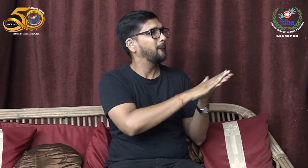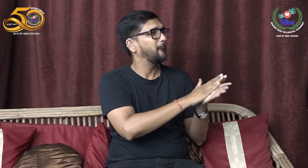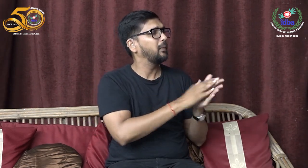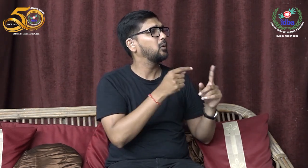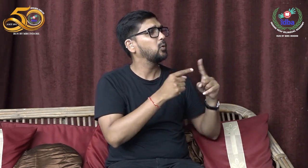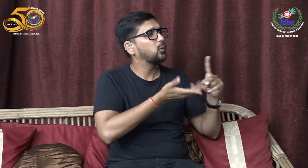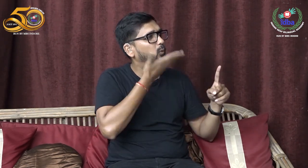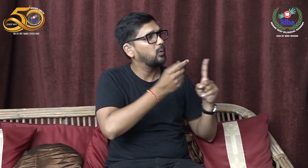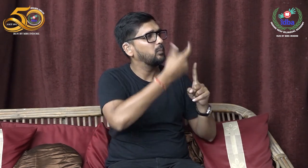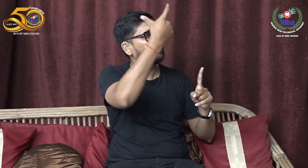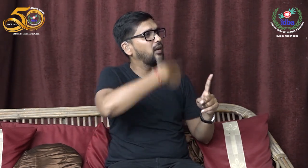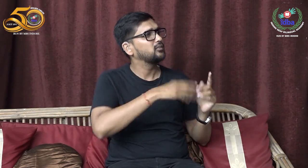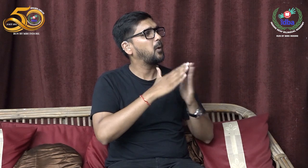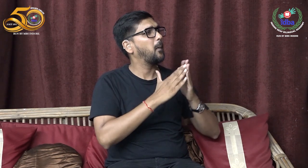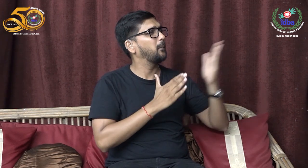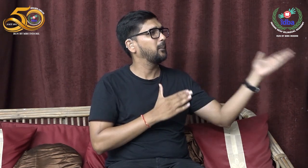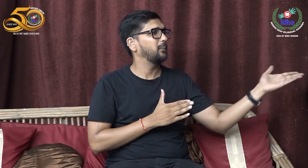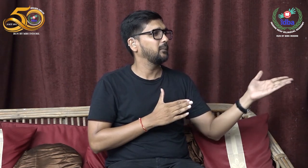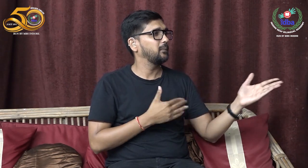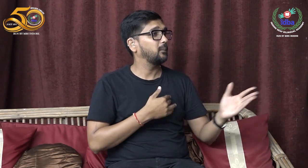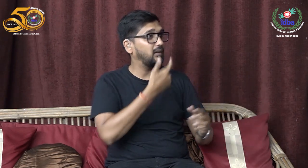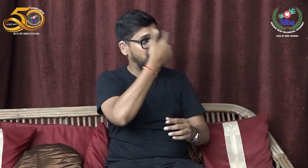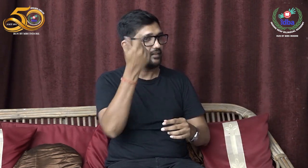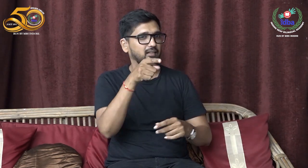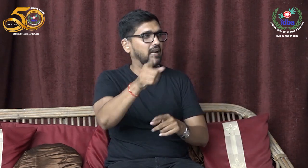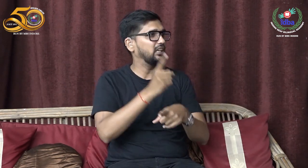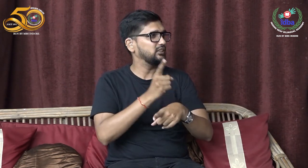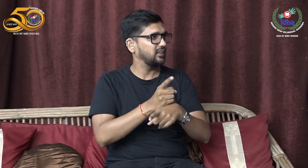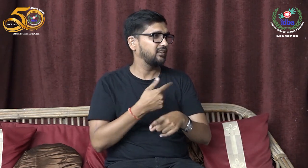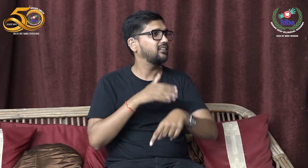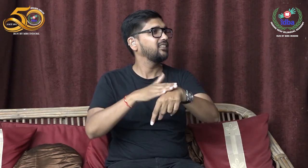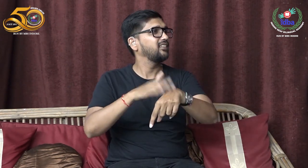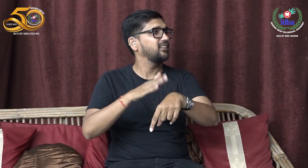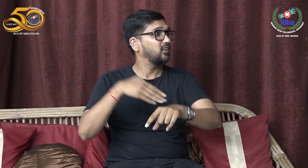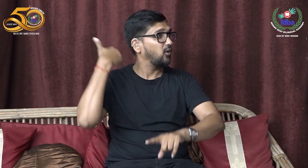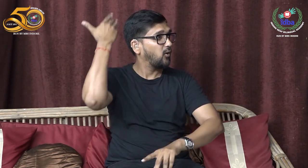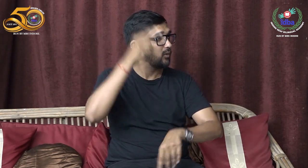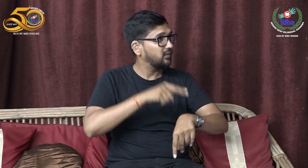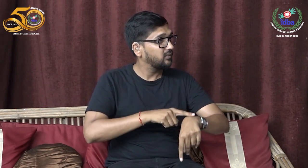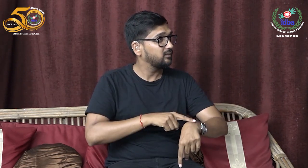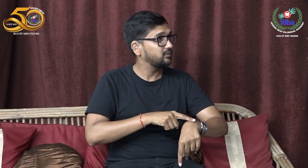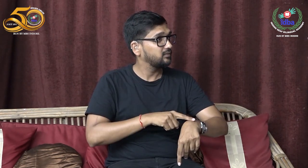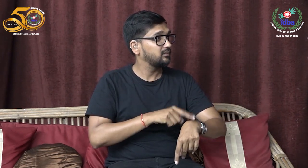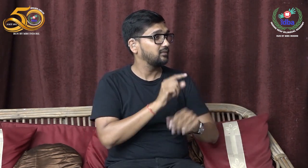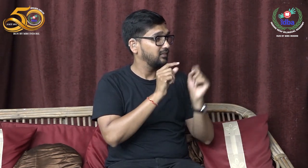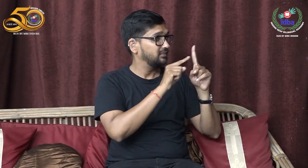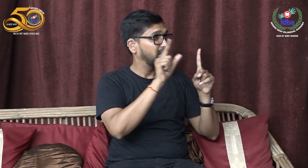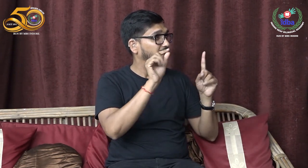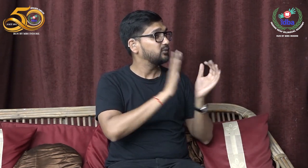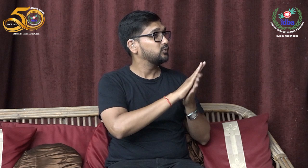तब। और उसके अलावा मैंने जो है घर पे प्राइवेट ट्यूशन्स भी जो ली थी, और किस्मत से एक टीचर जो थी वो मुझे मिली, उनसे मैंने डाउट भी